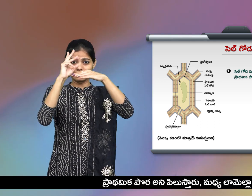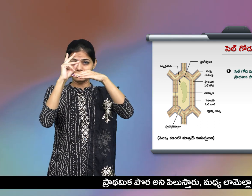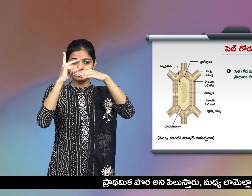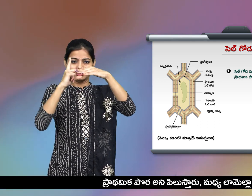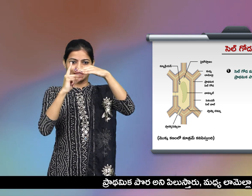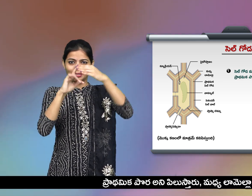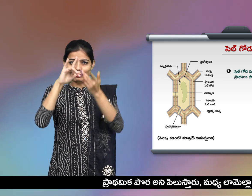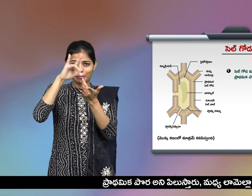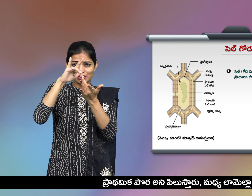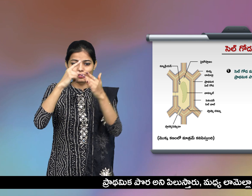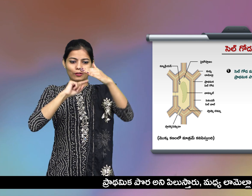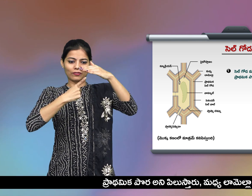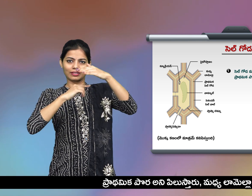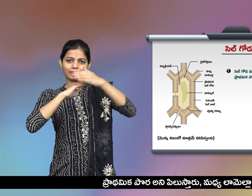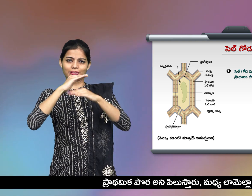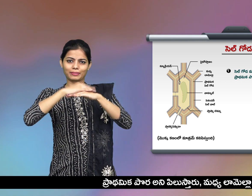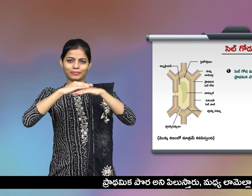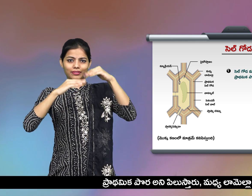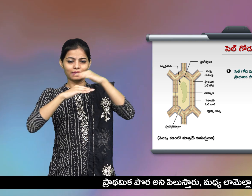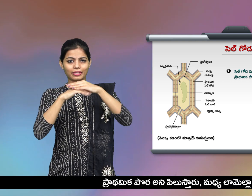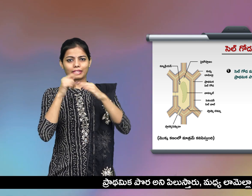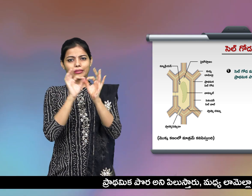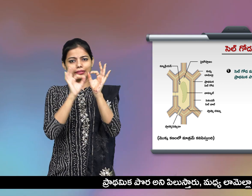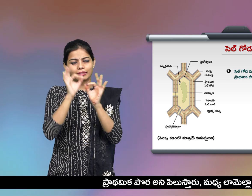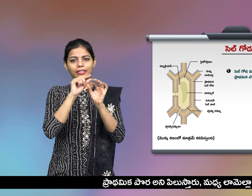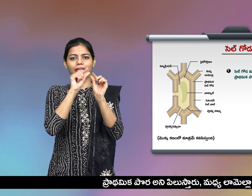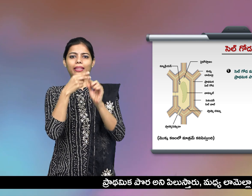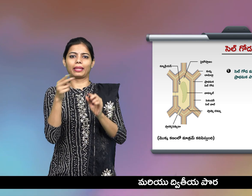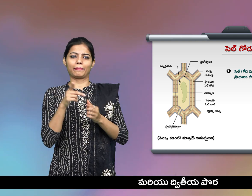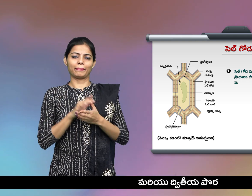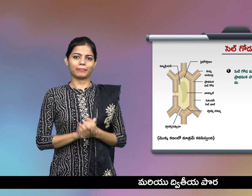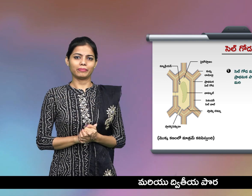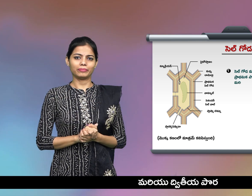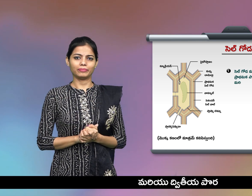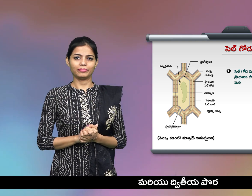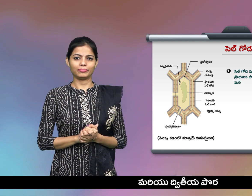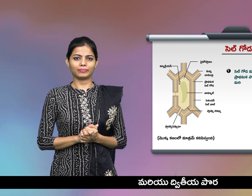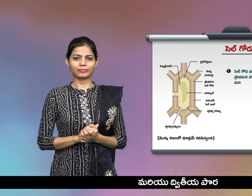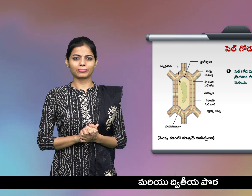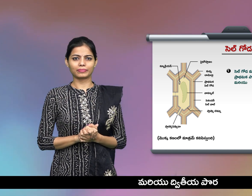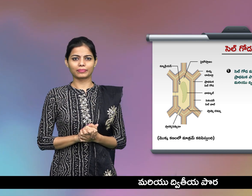పొర అని పిలుస్తారు, మధ్య లామెల్లా మరియు ద్వితీయ పొర.